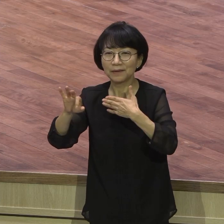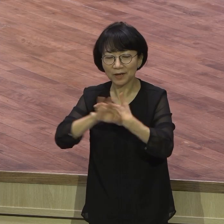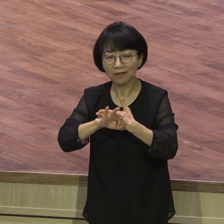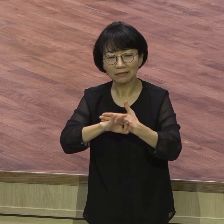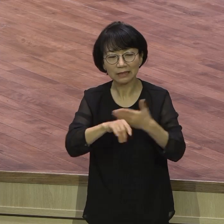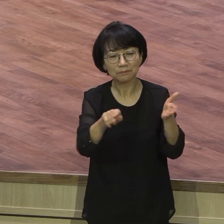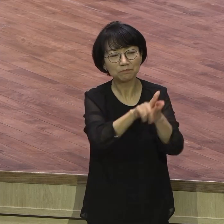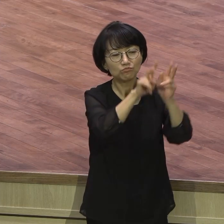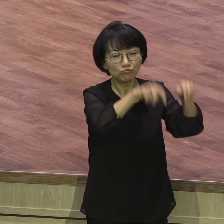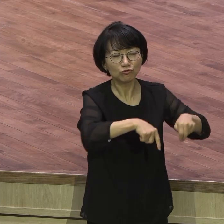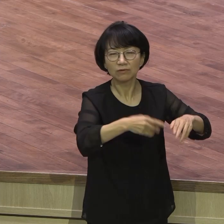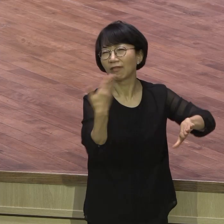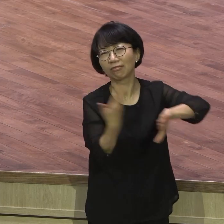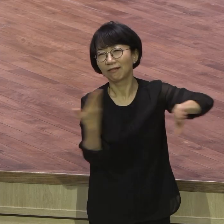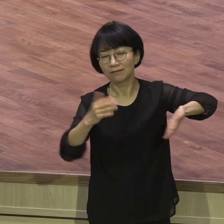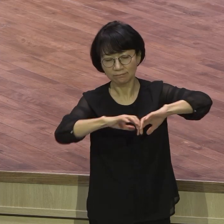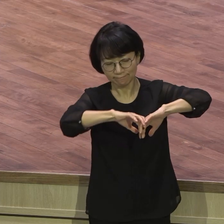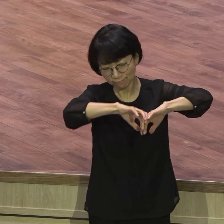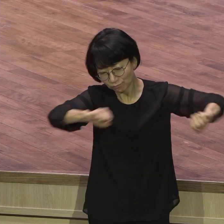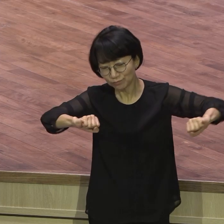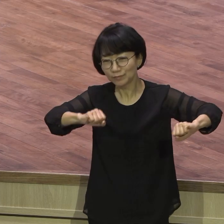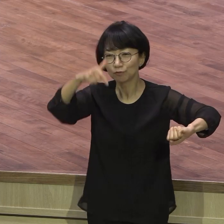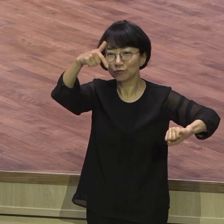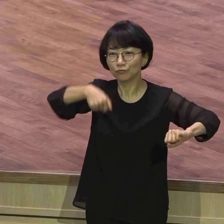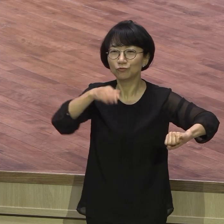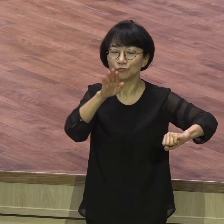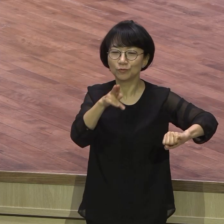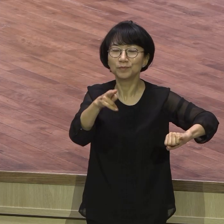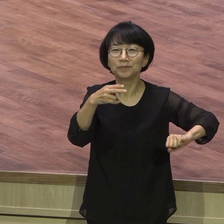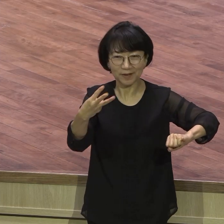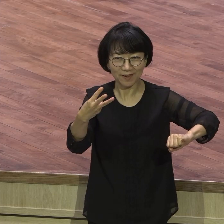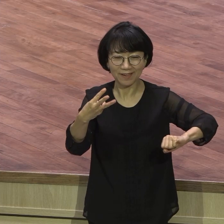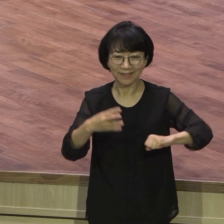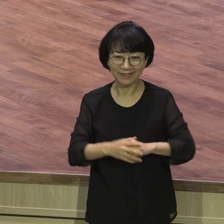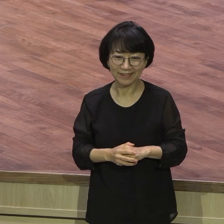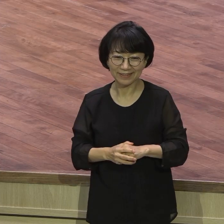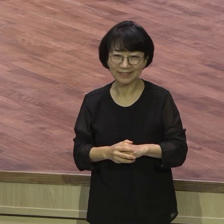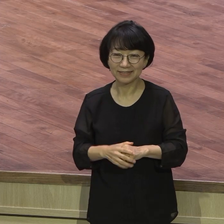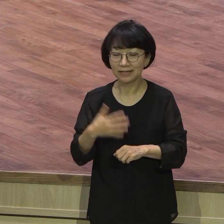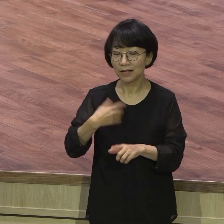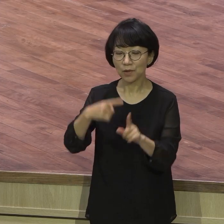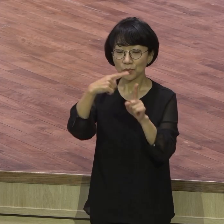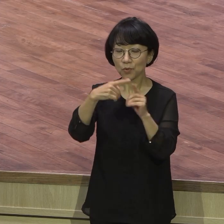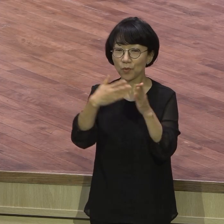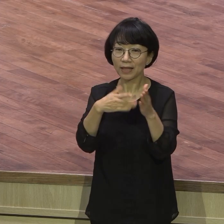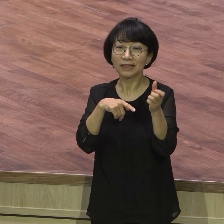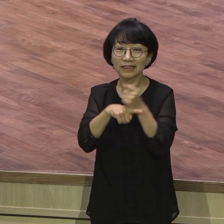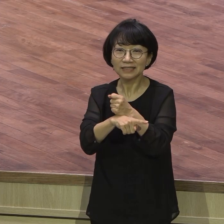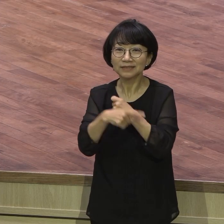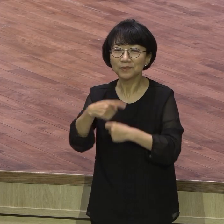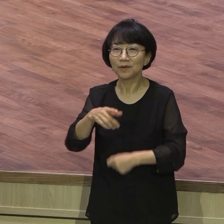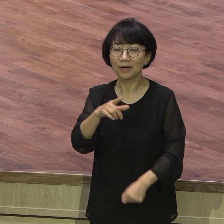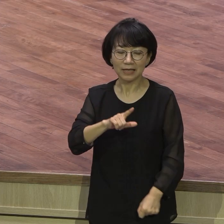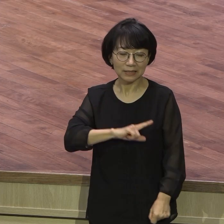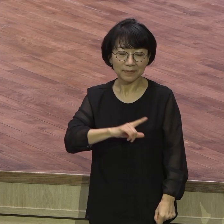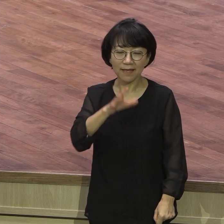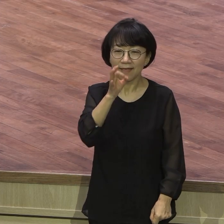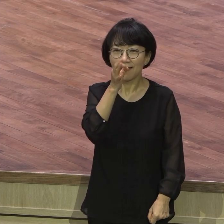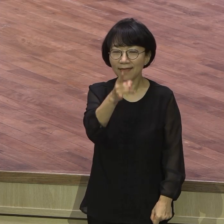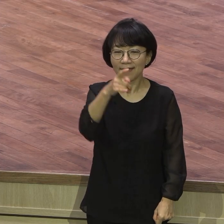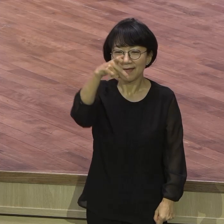구별된 존재가 되었어요. 교회를 뭐라 그래요? 헬람을 에클레시아랍니다. 에클레시아 이 말은